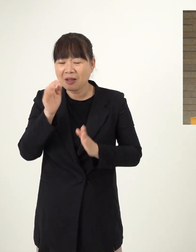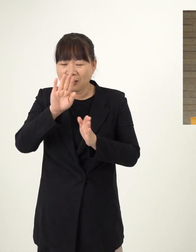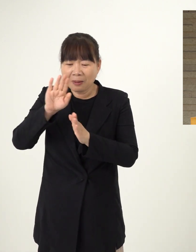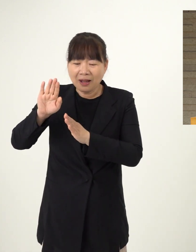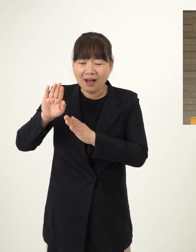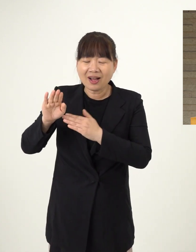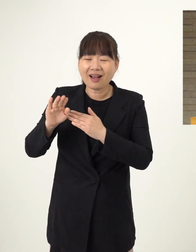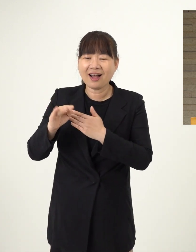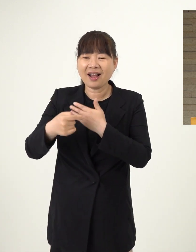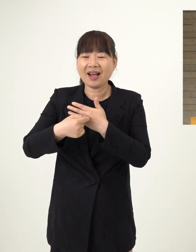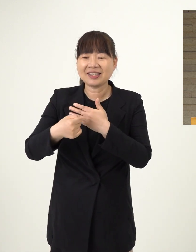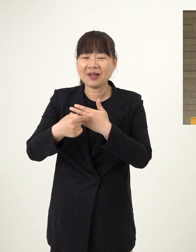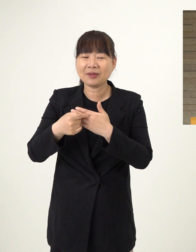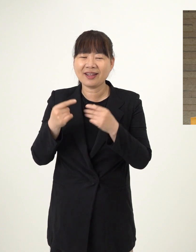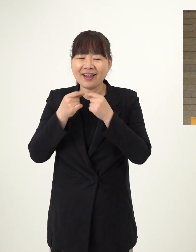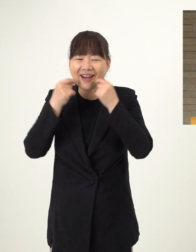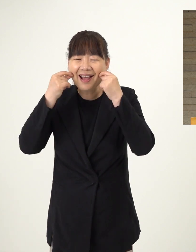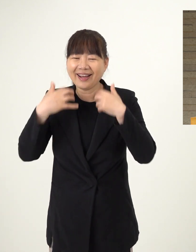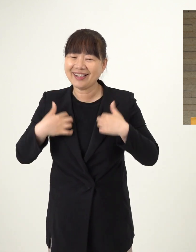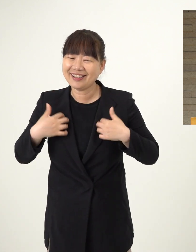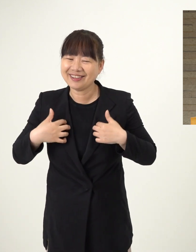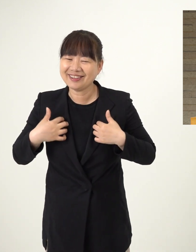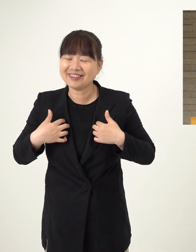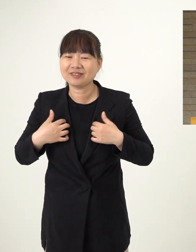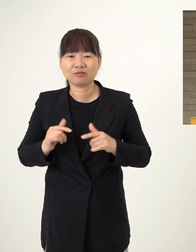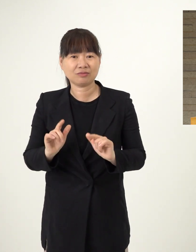막 반갑게. 개는 그러질 않아요.